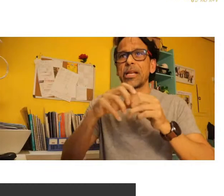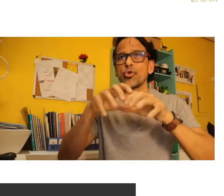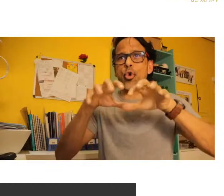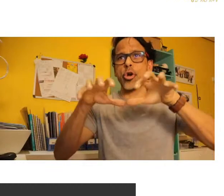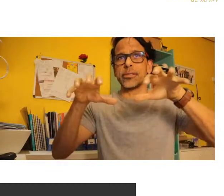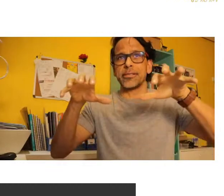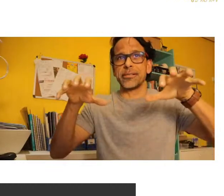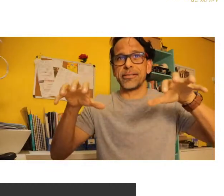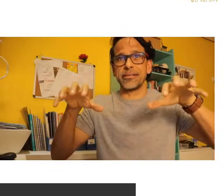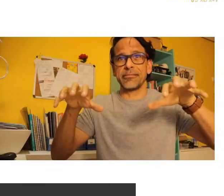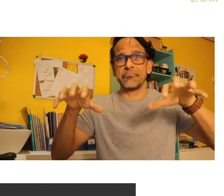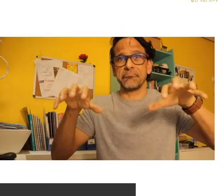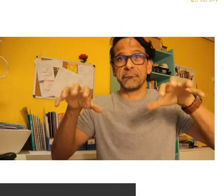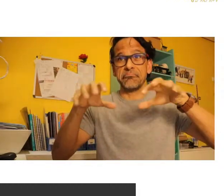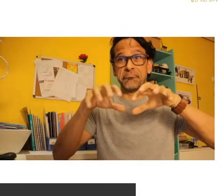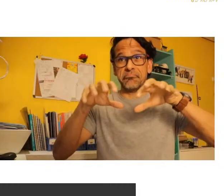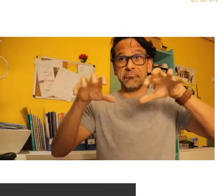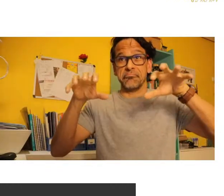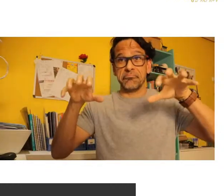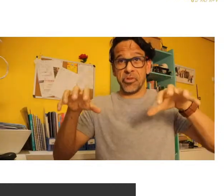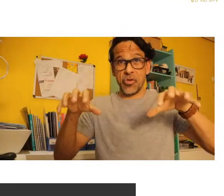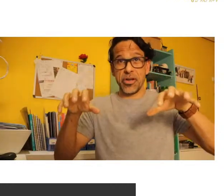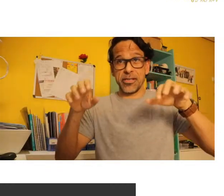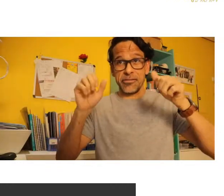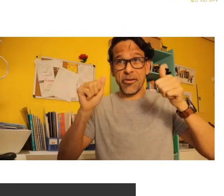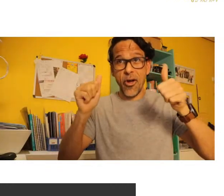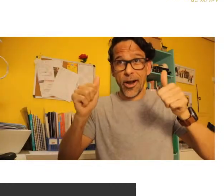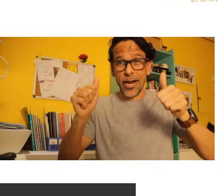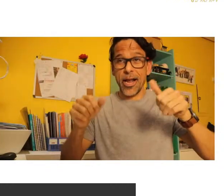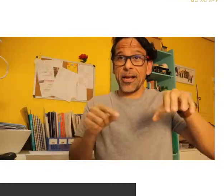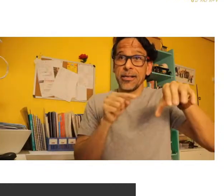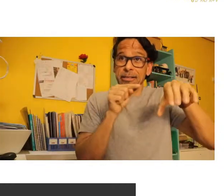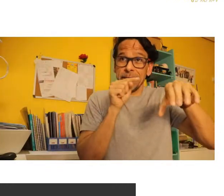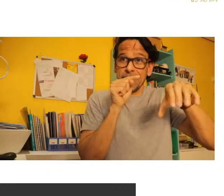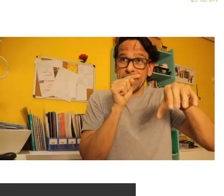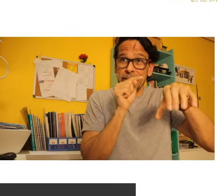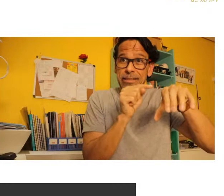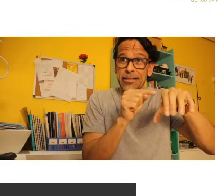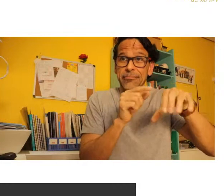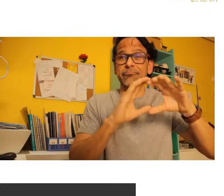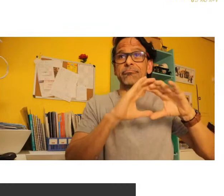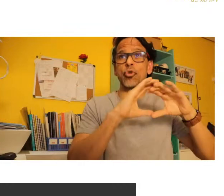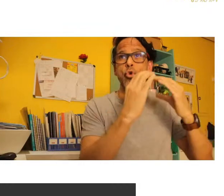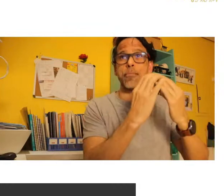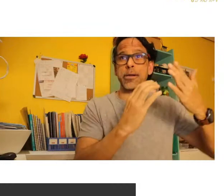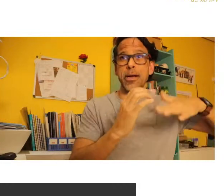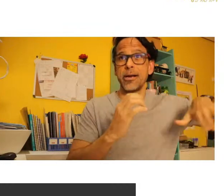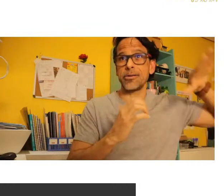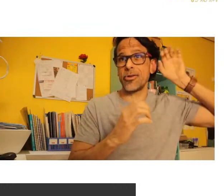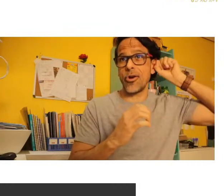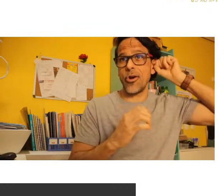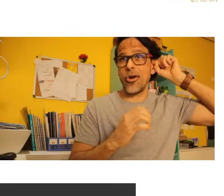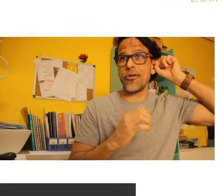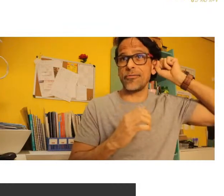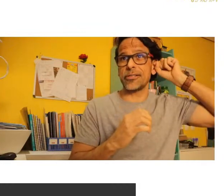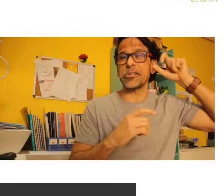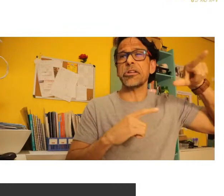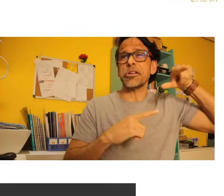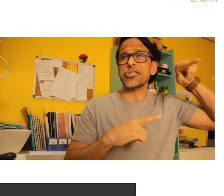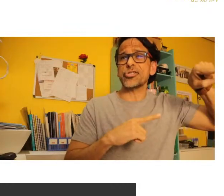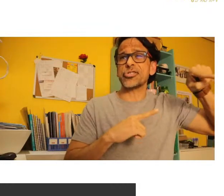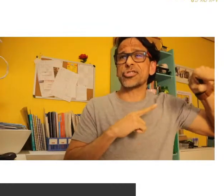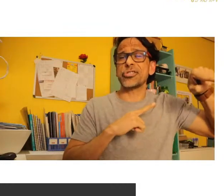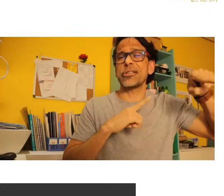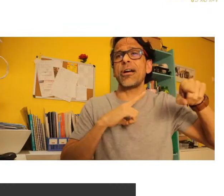pergunta tá então existem que é de